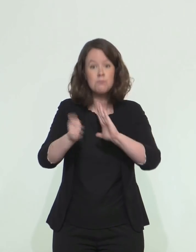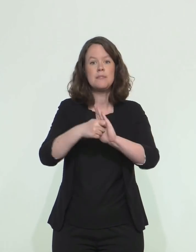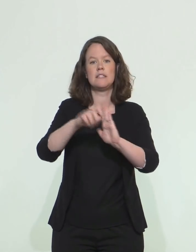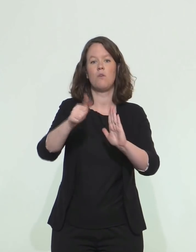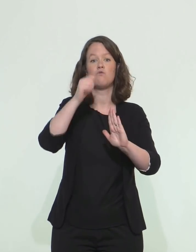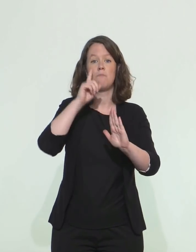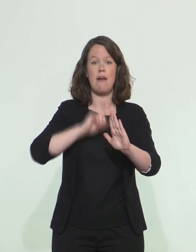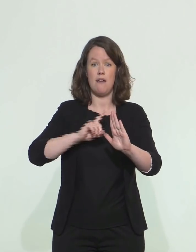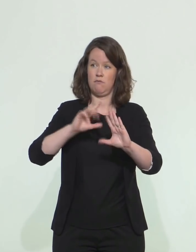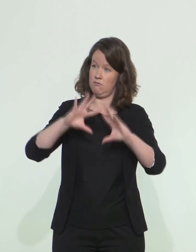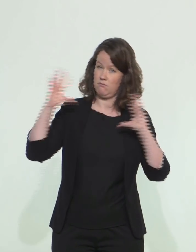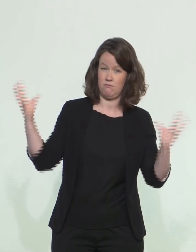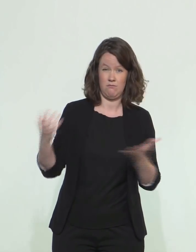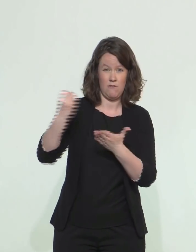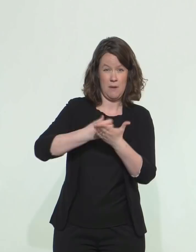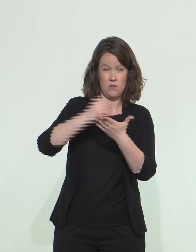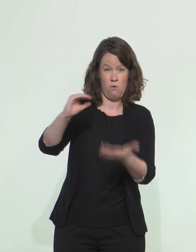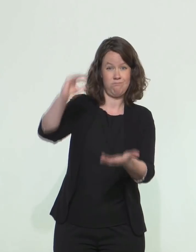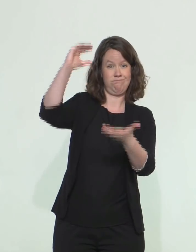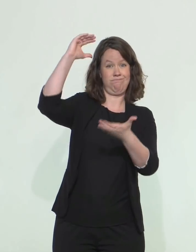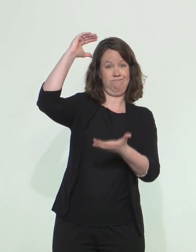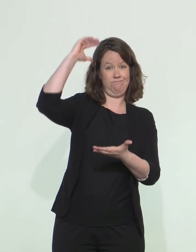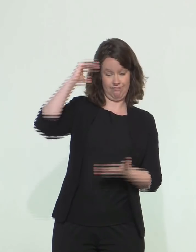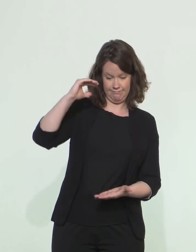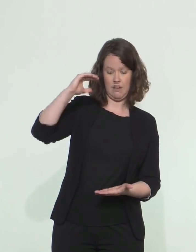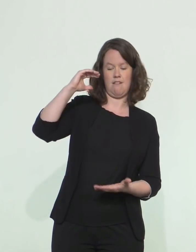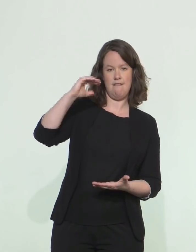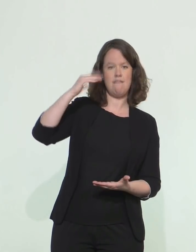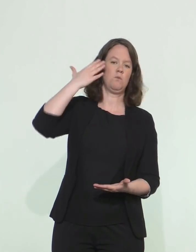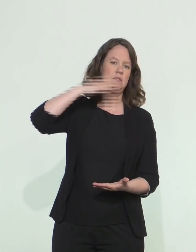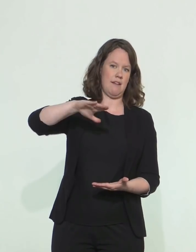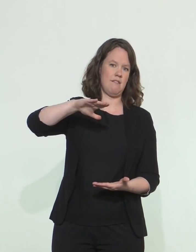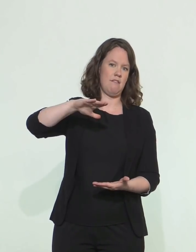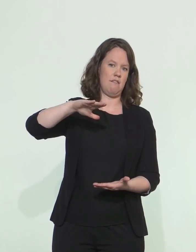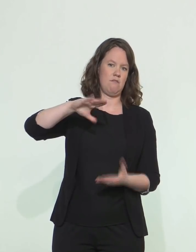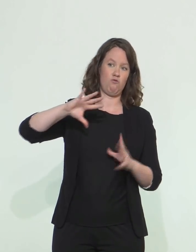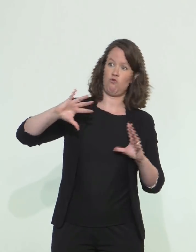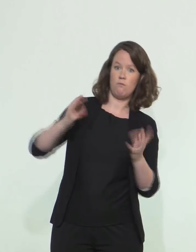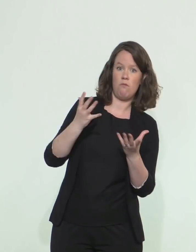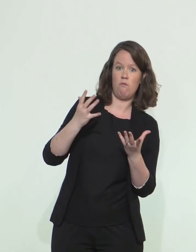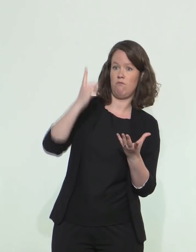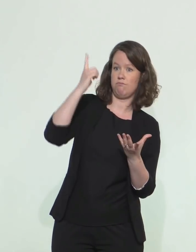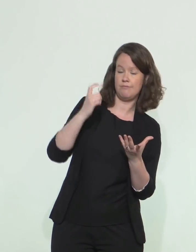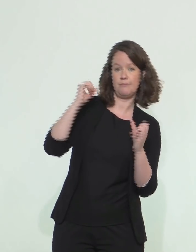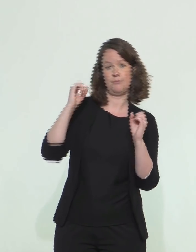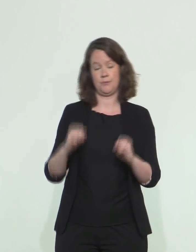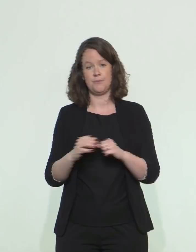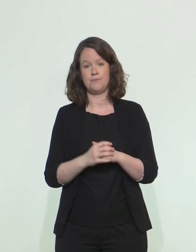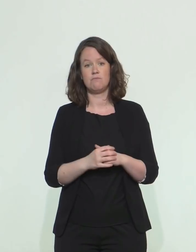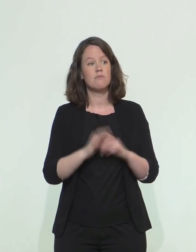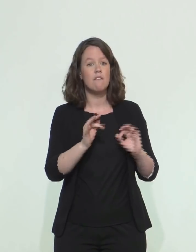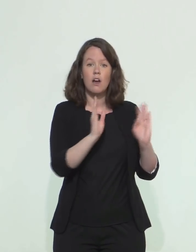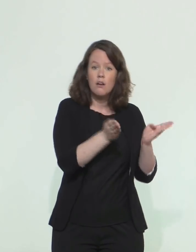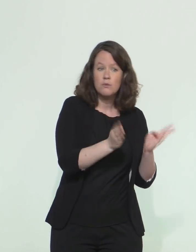dont nous disposerons, en particulier ce que je vous présente tous les soirs en termes d'activité de médecine de ville, d'activité des laboratoires, de recours aux urgences,